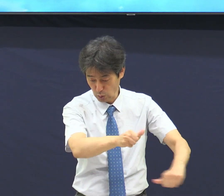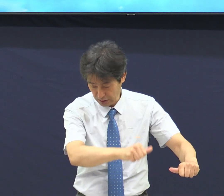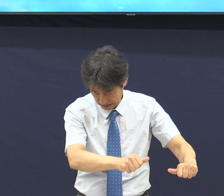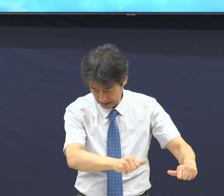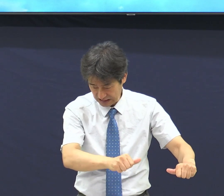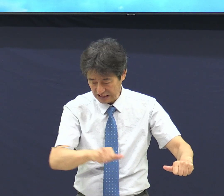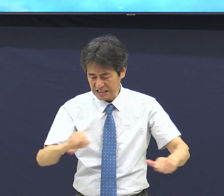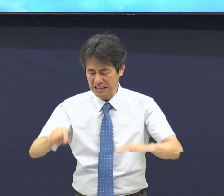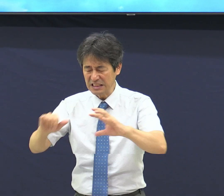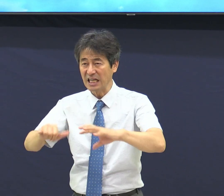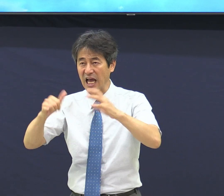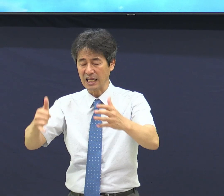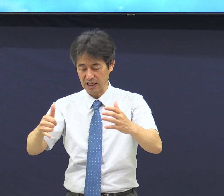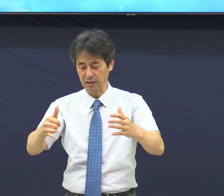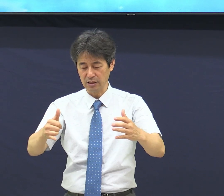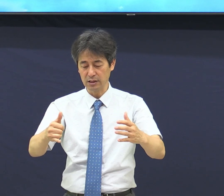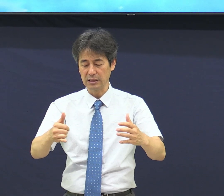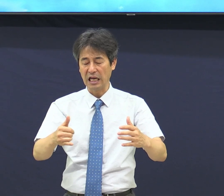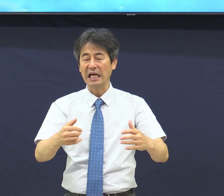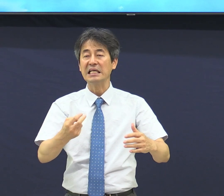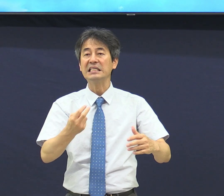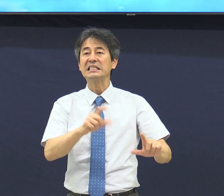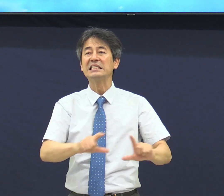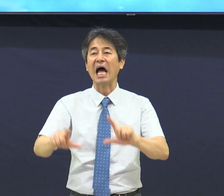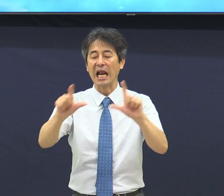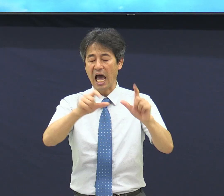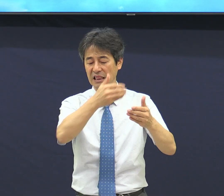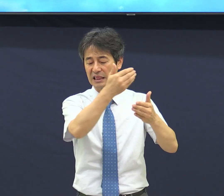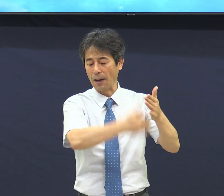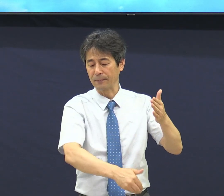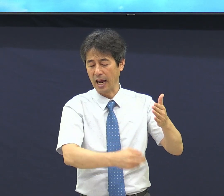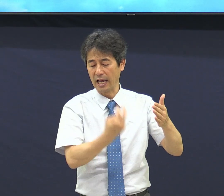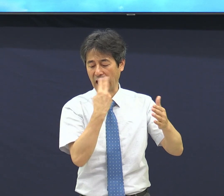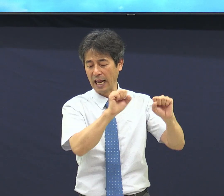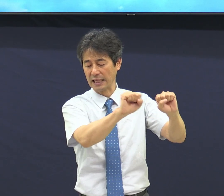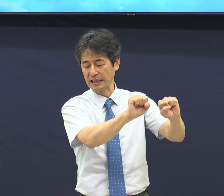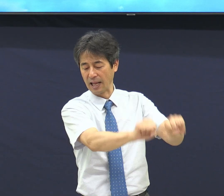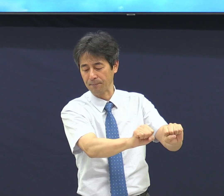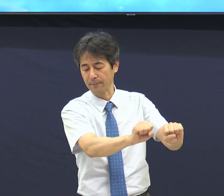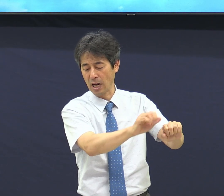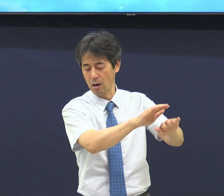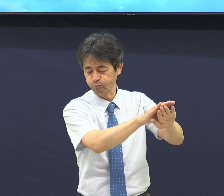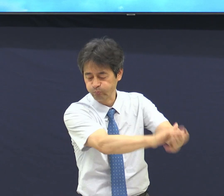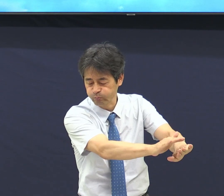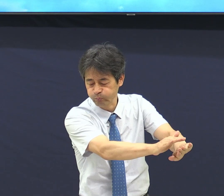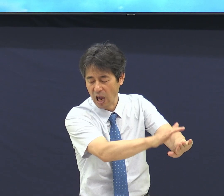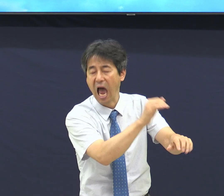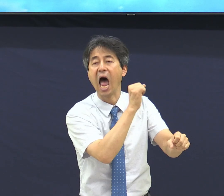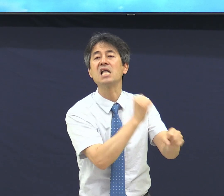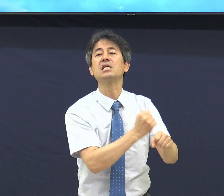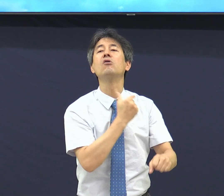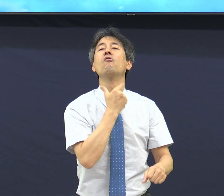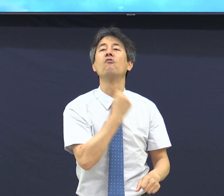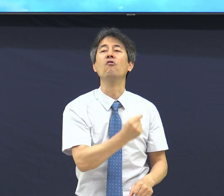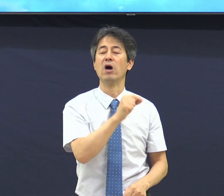형제 그 자손들을 이 땅으로 이 땅에 살아남게